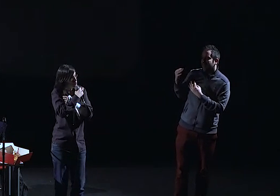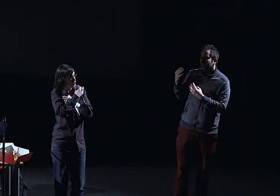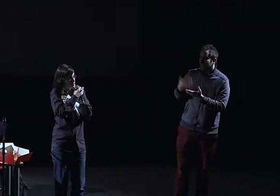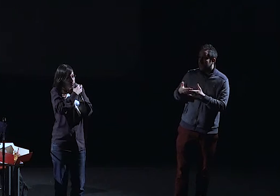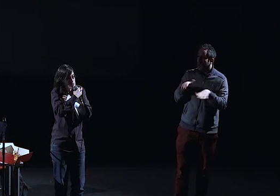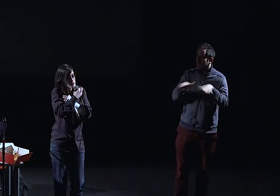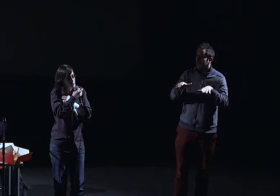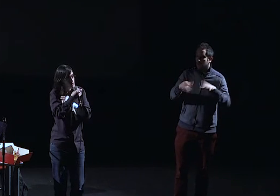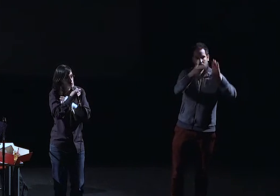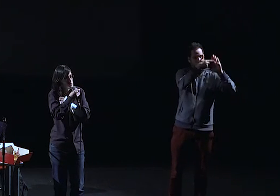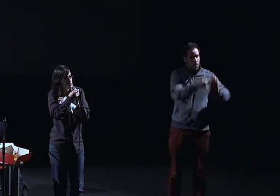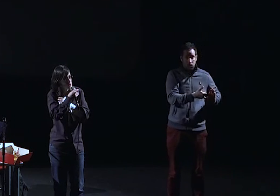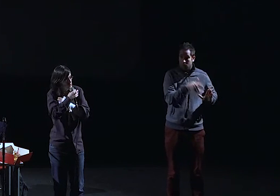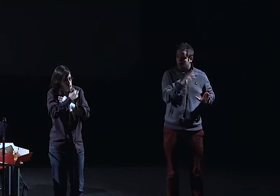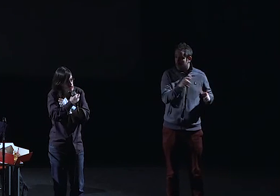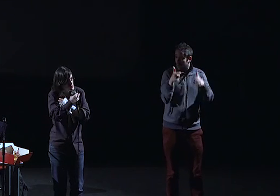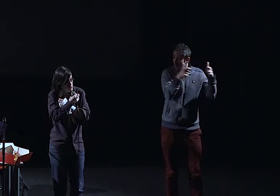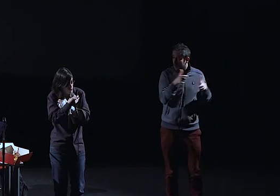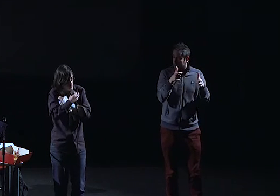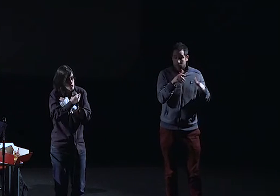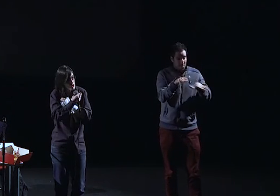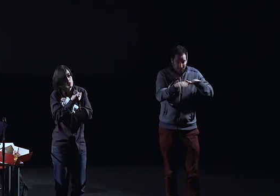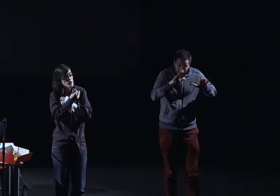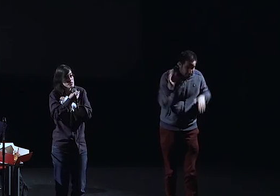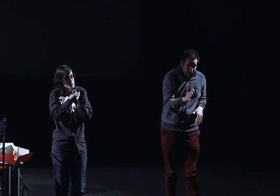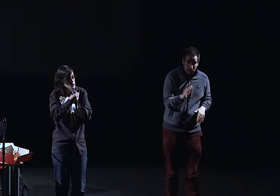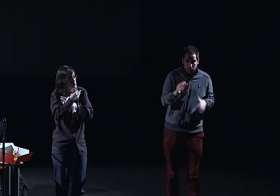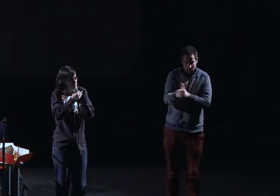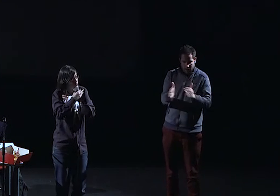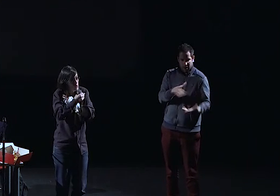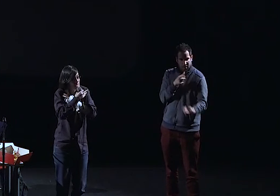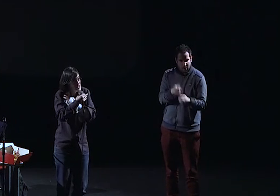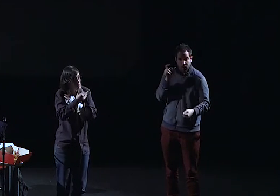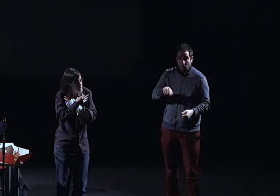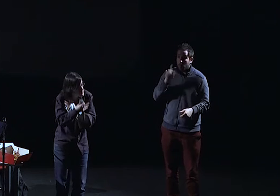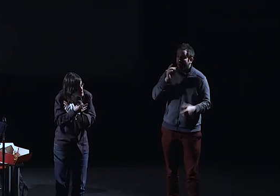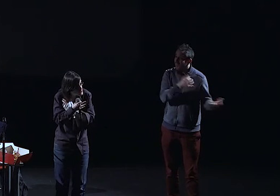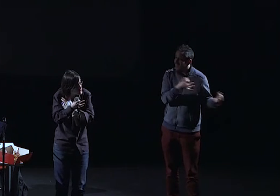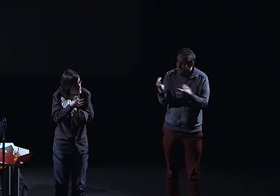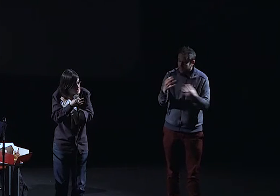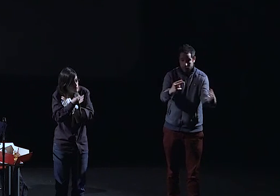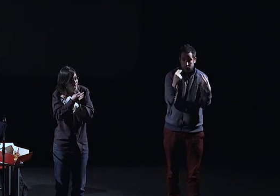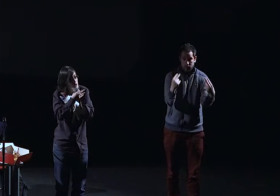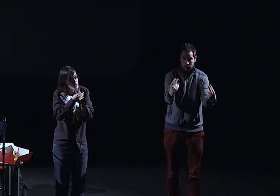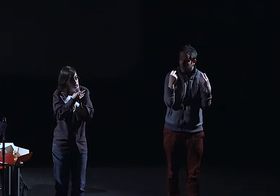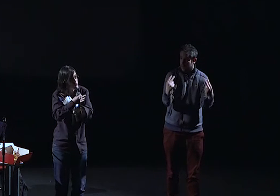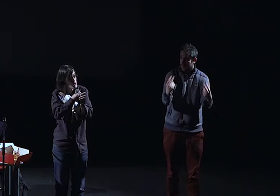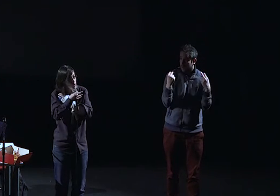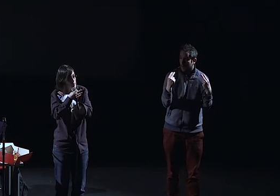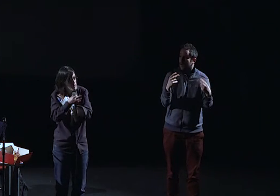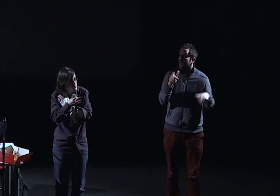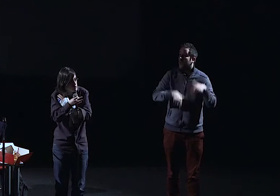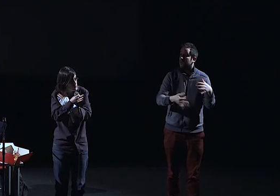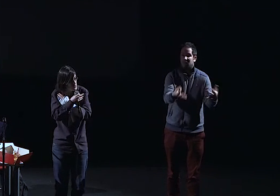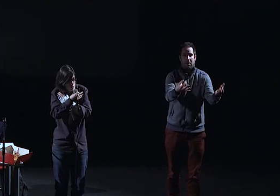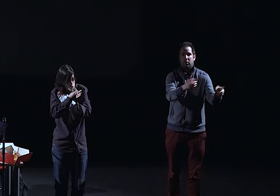des systèmes de conformité qui sont la surveillance, qui fonctionnent comme de la surveillance, qui fonctionnent comme du panoptisme, puisque tu es regardé en permanence et qu'on va raconter des choses sur toi